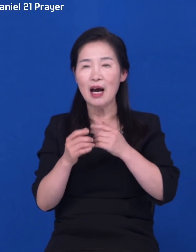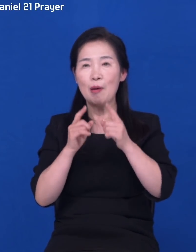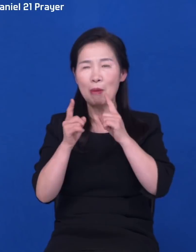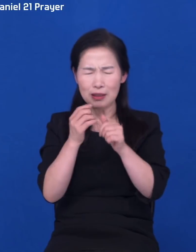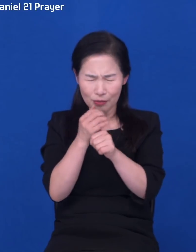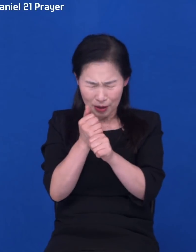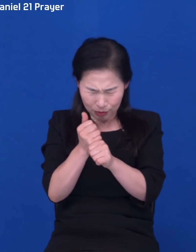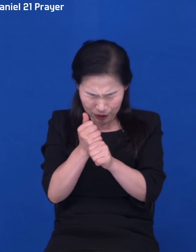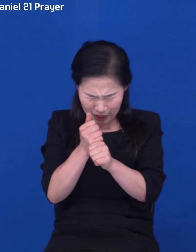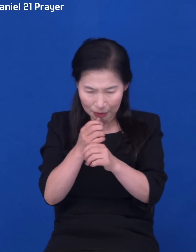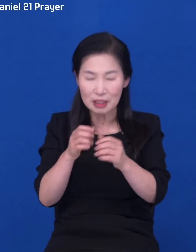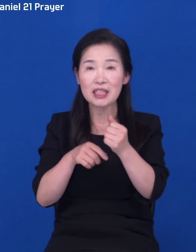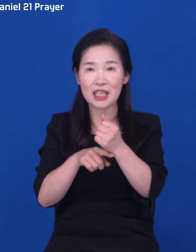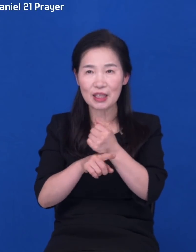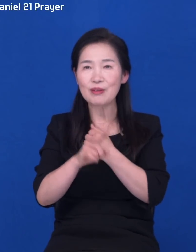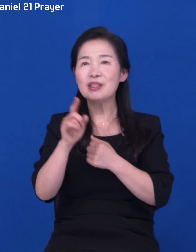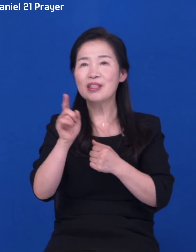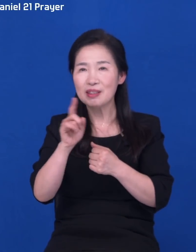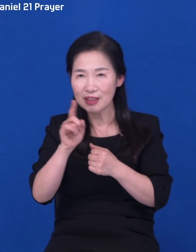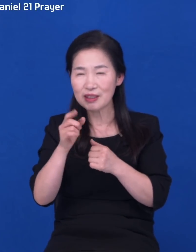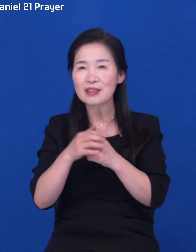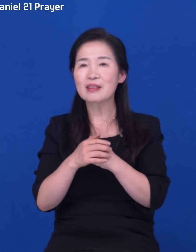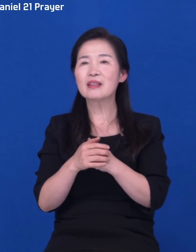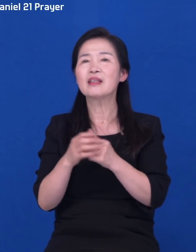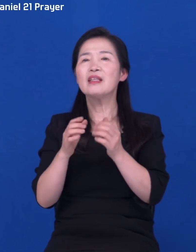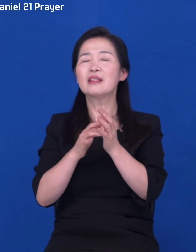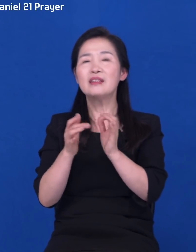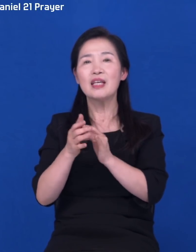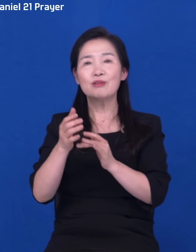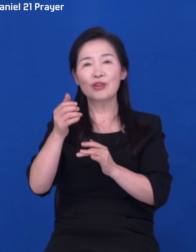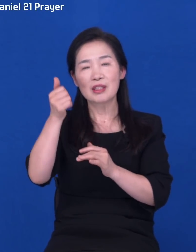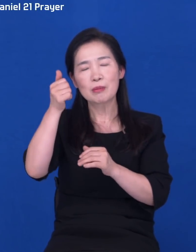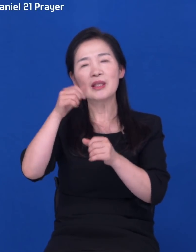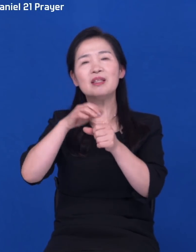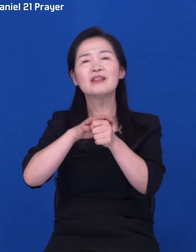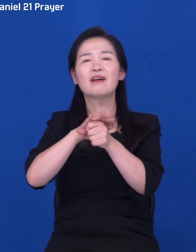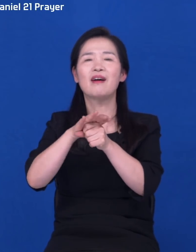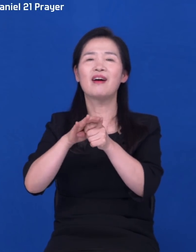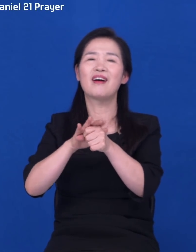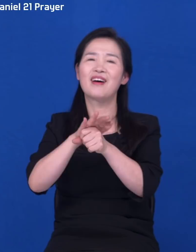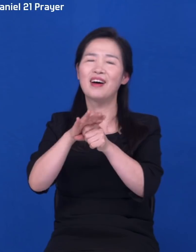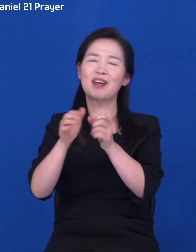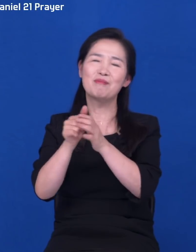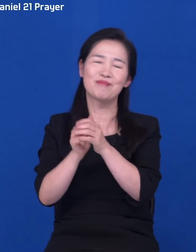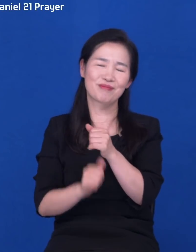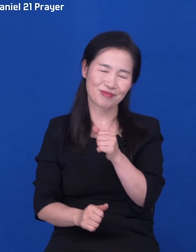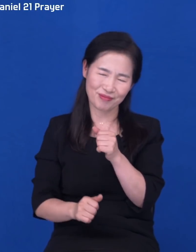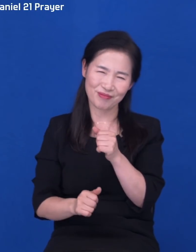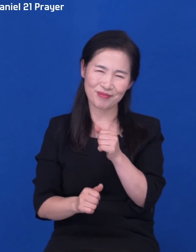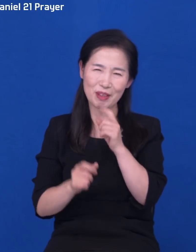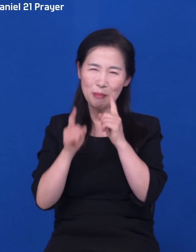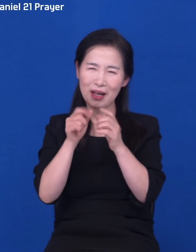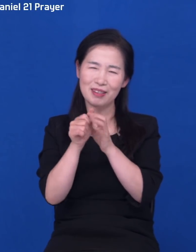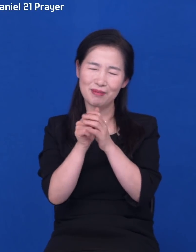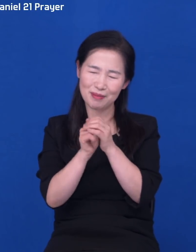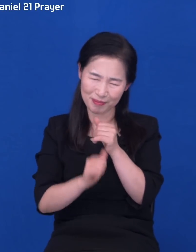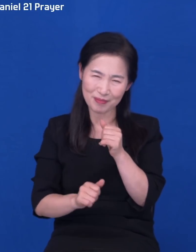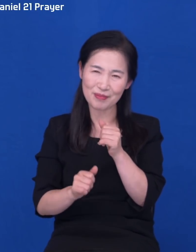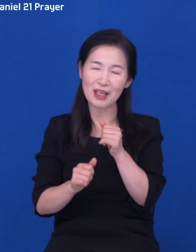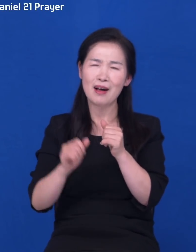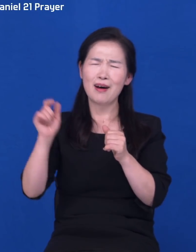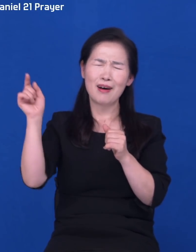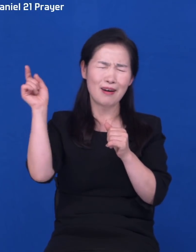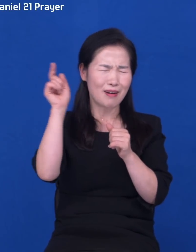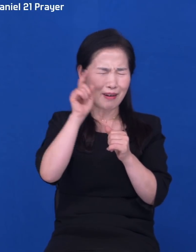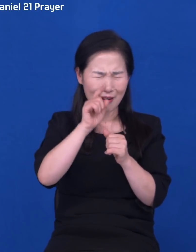붙잡았냐면 이것 때문에 예수님을 사랑하게 돼서, 사랑에 빠진 사람들은 어떤 것도 방해를